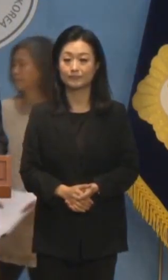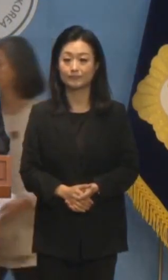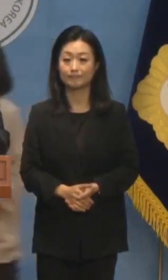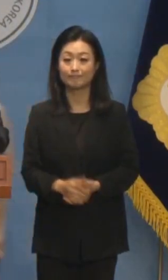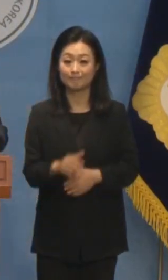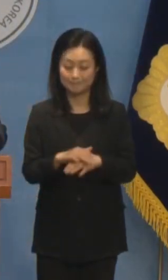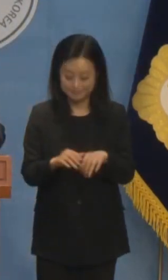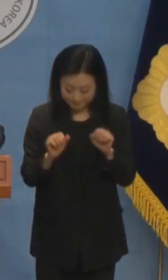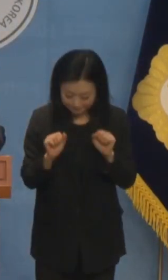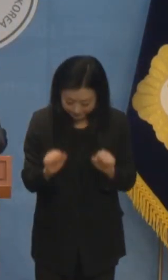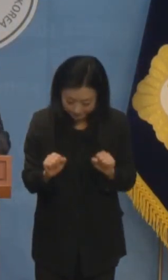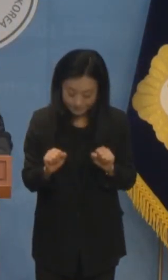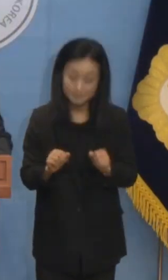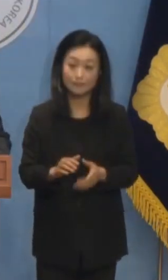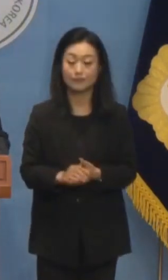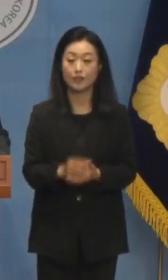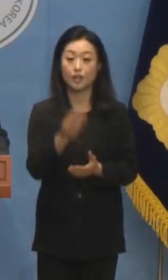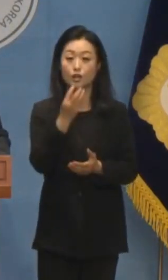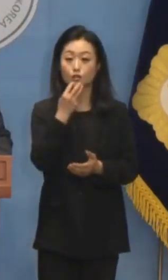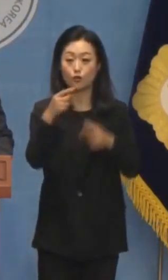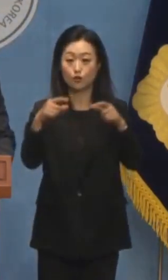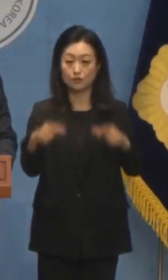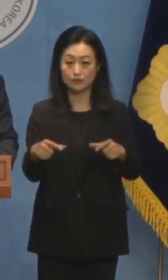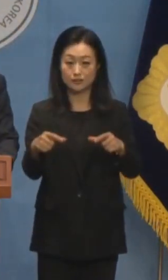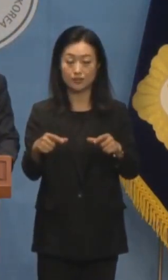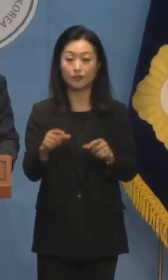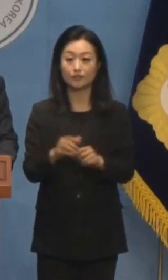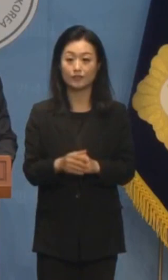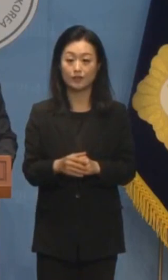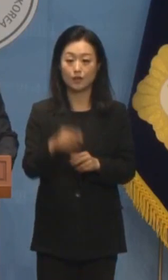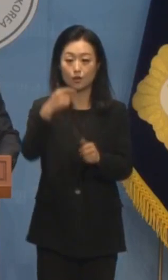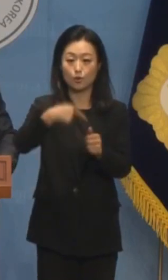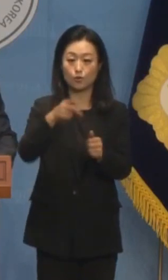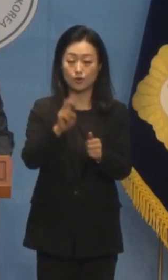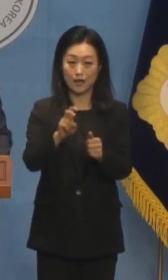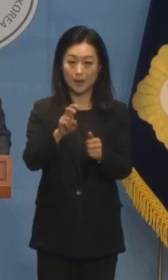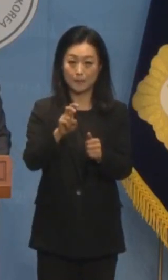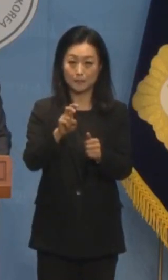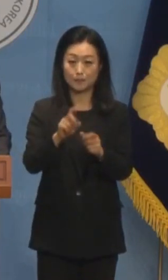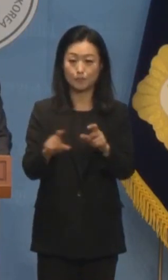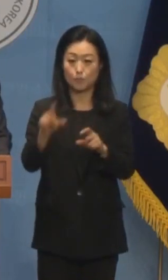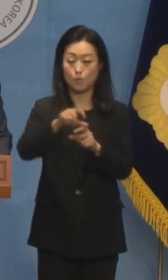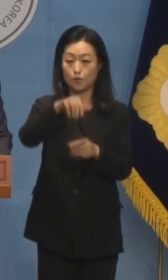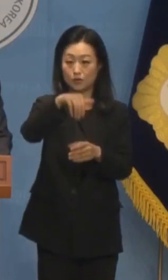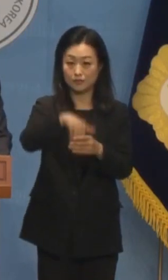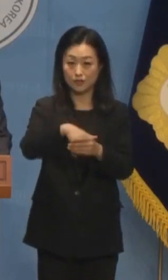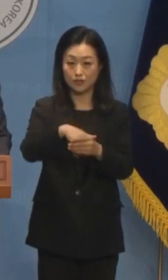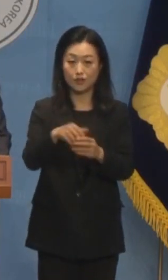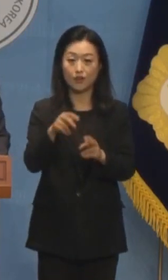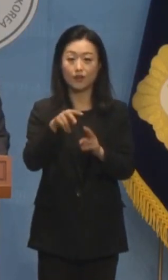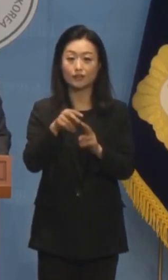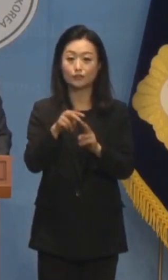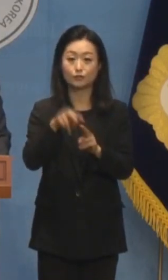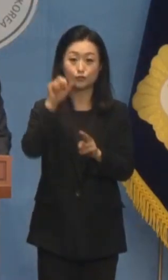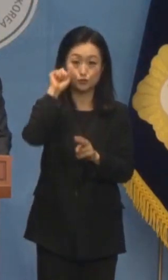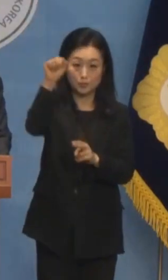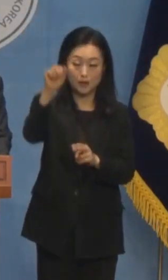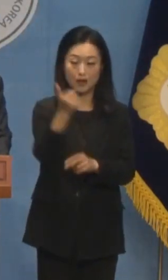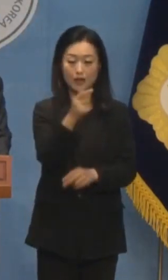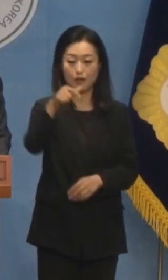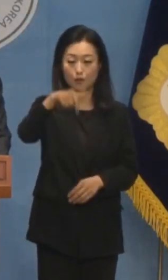네, 안녕하십니까. 서울시 교육감 보궐선거 예비후보 곽노현입니다. 저는